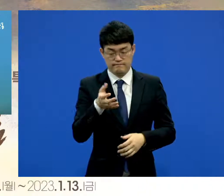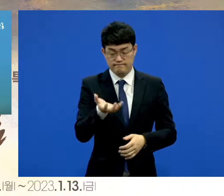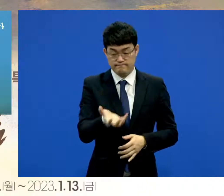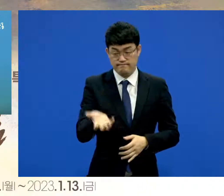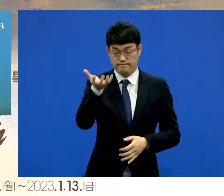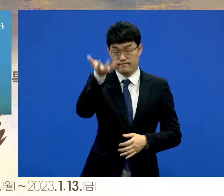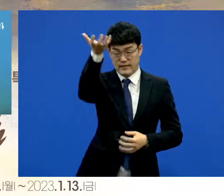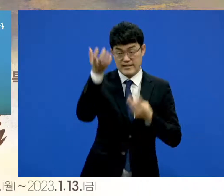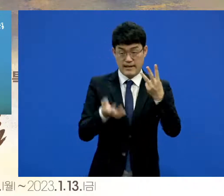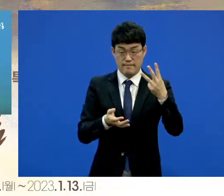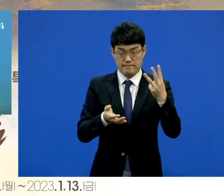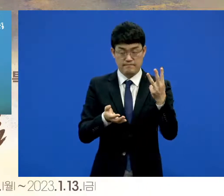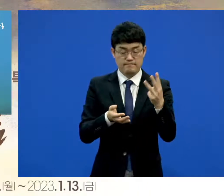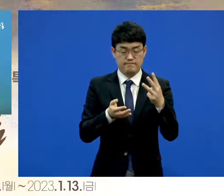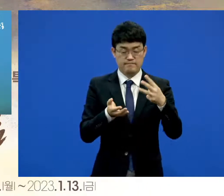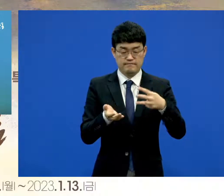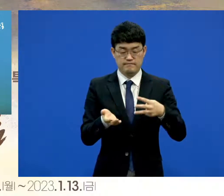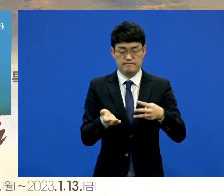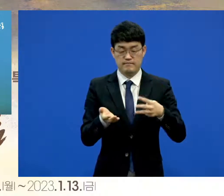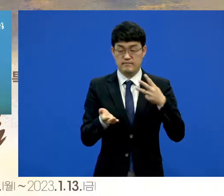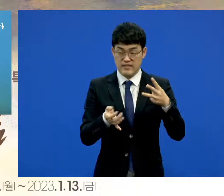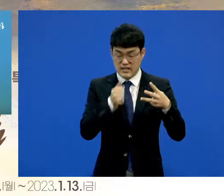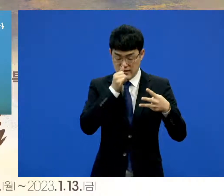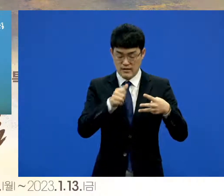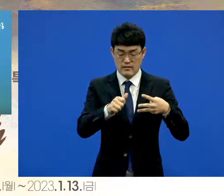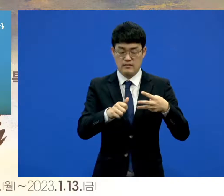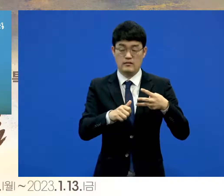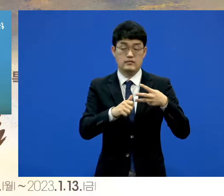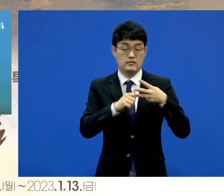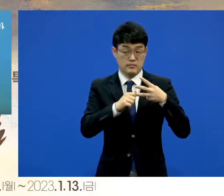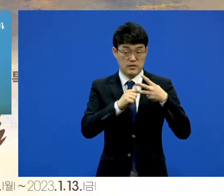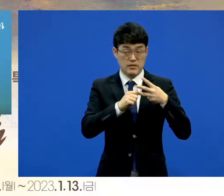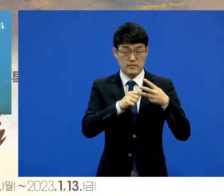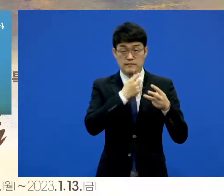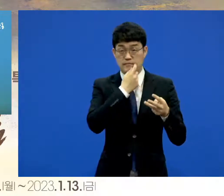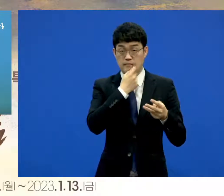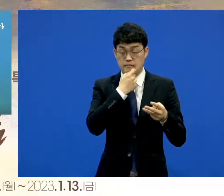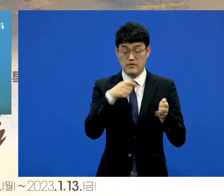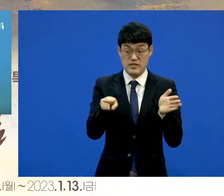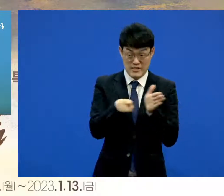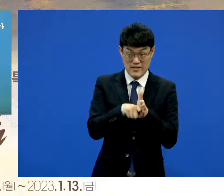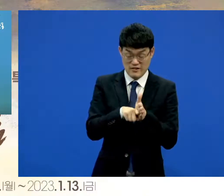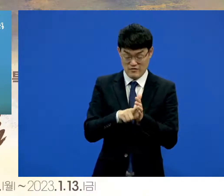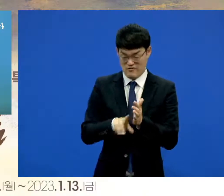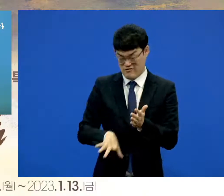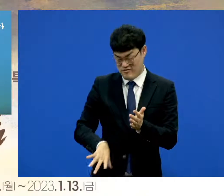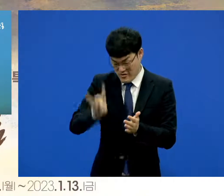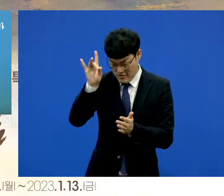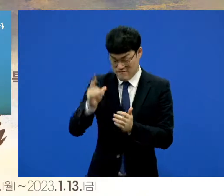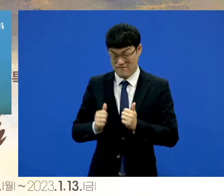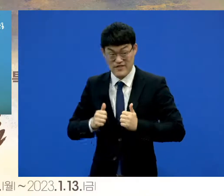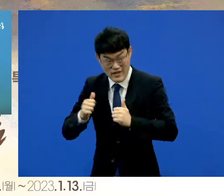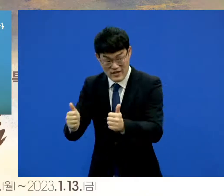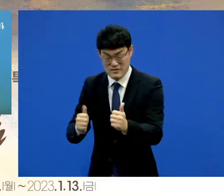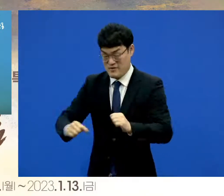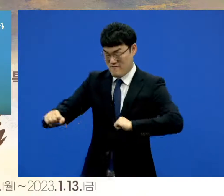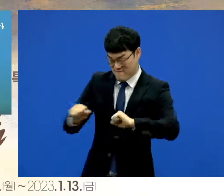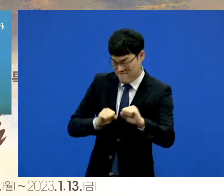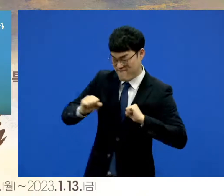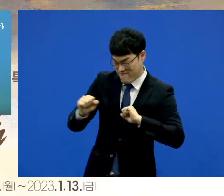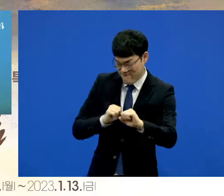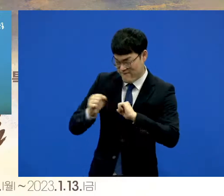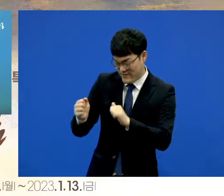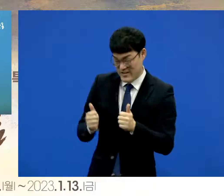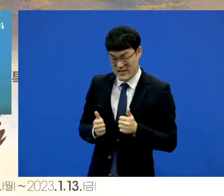굉장히 액티브한, 왕성한 활동을 하고 뭔가가 그냥 기대감을 갖고 있는 거죠.